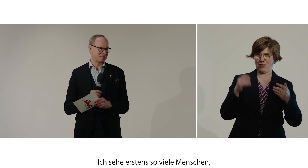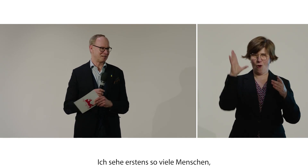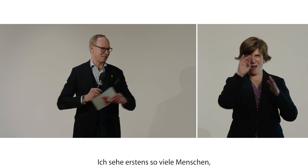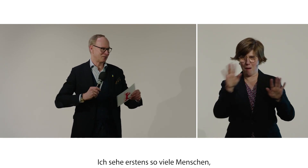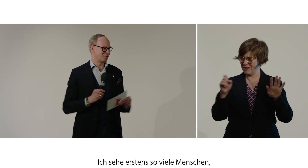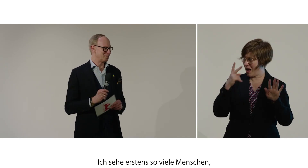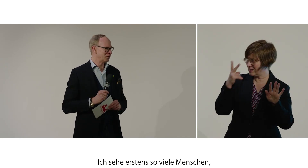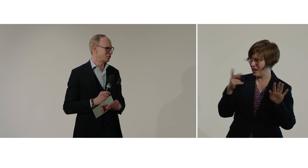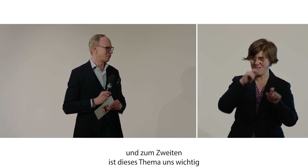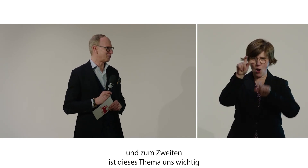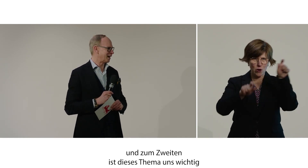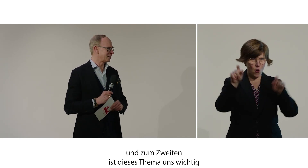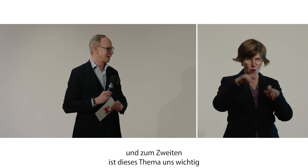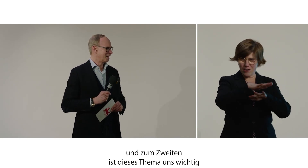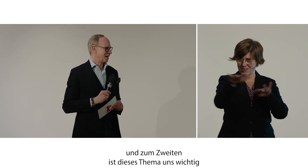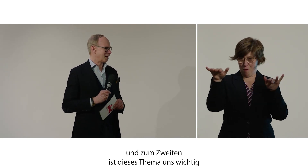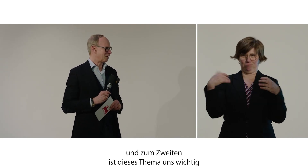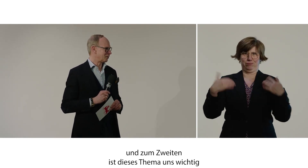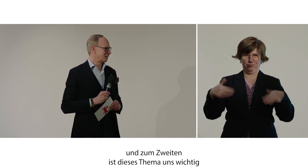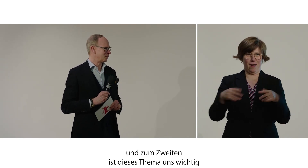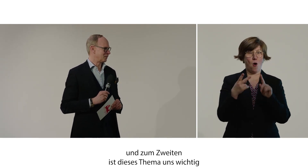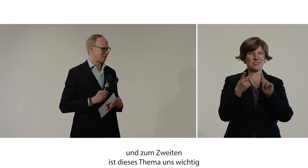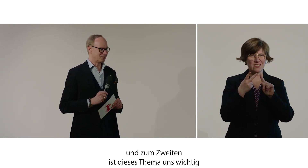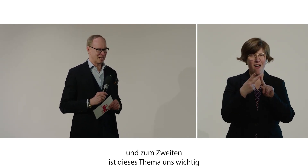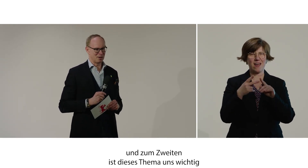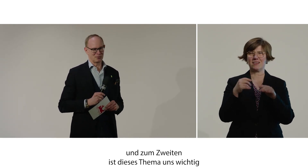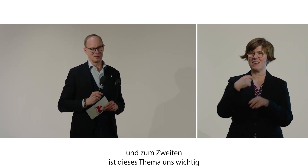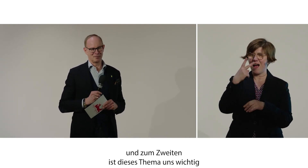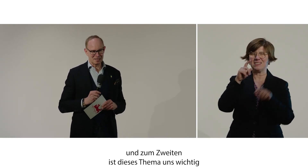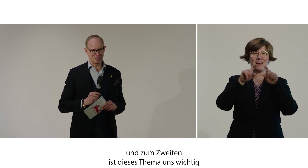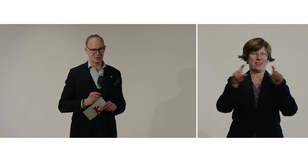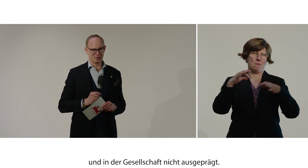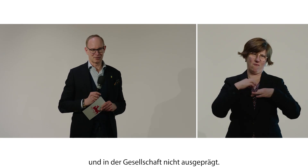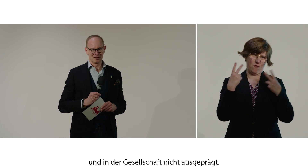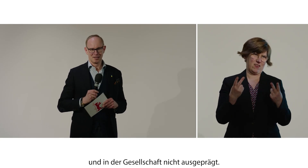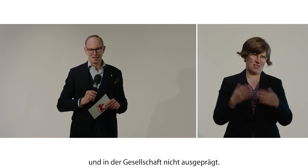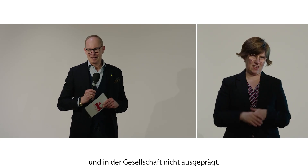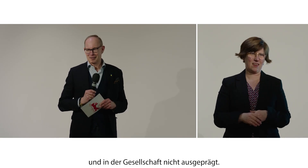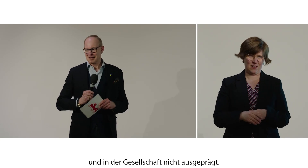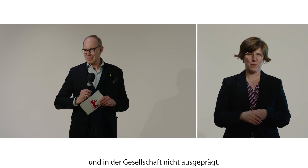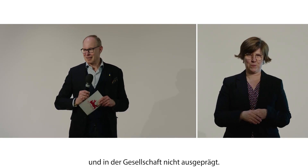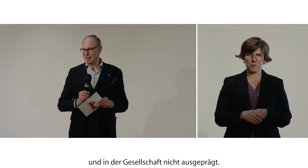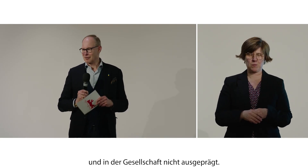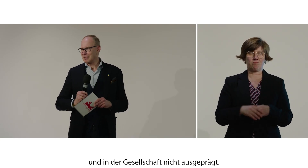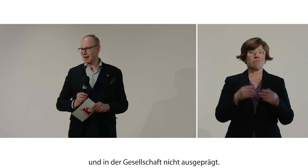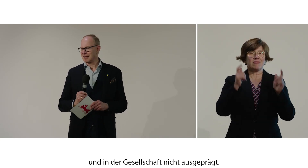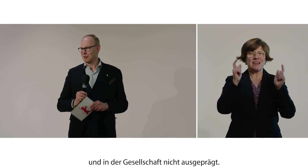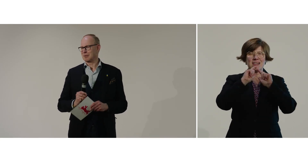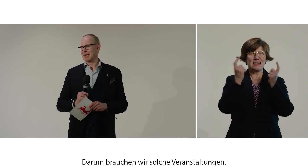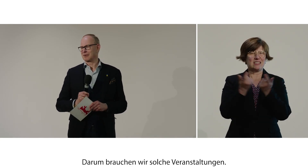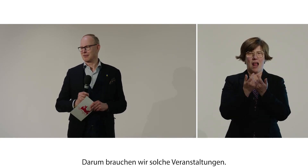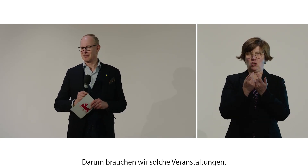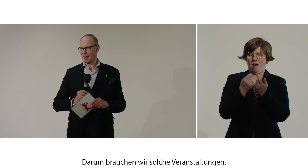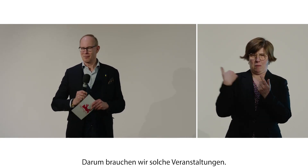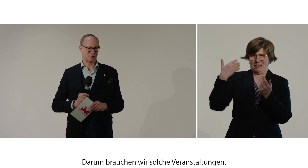den Damen, weil ich sehe, das sind so viele Menschen. Und zum Zweiten aber auch eben ist das Thema uns wichtig und in der Gesellschaft nicht weit